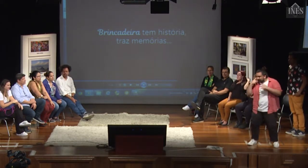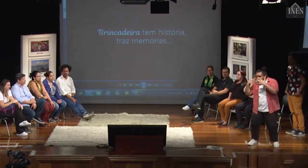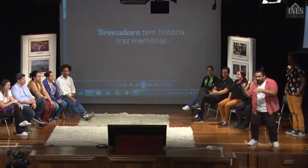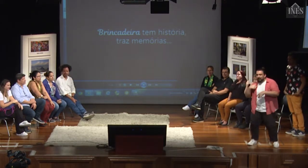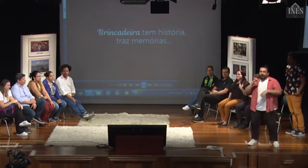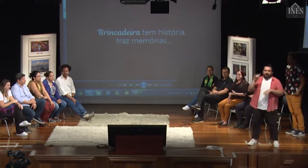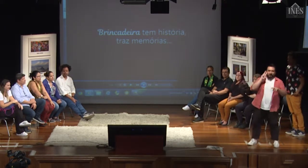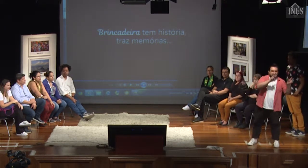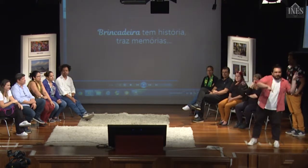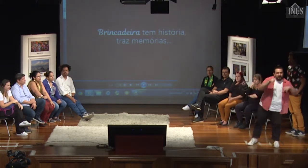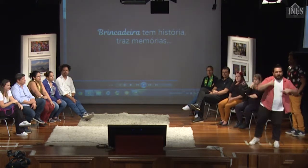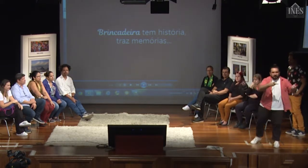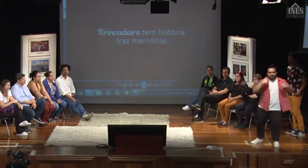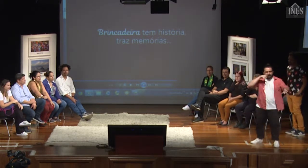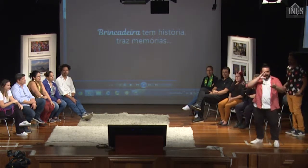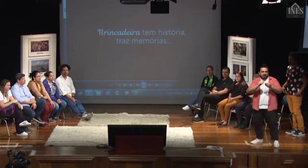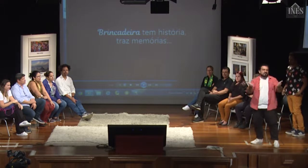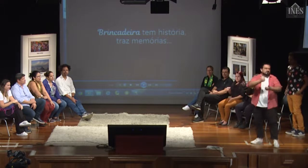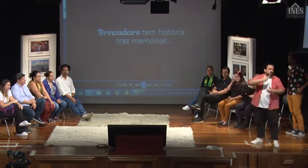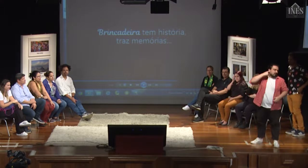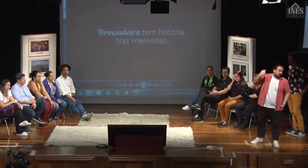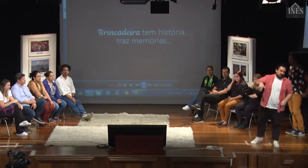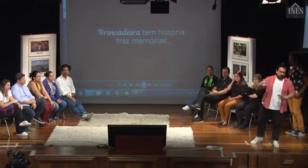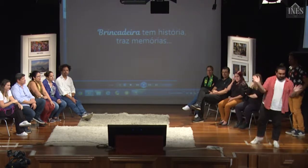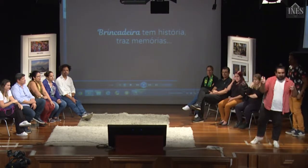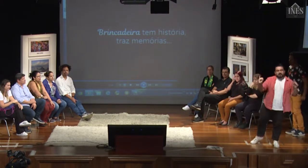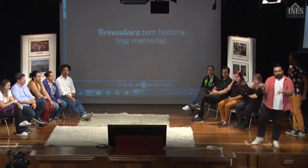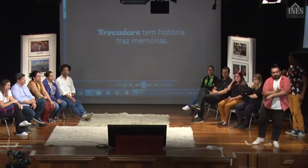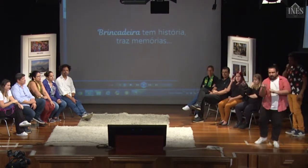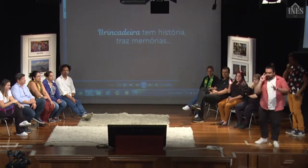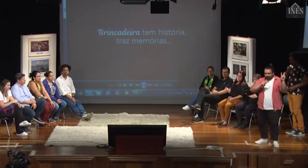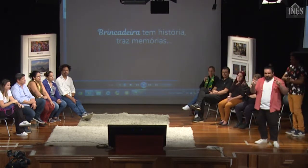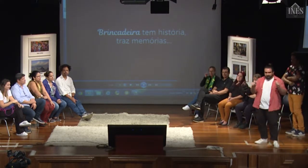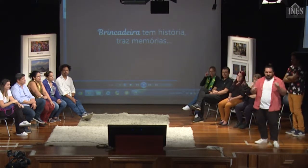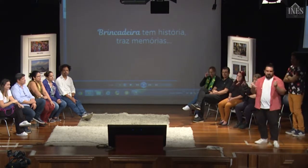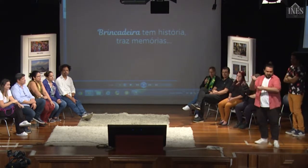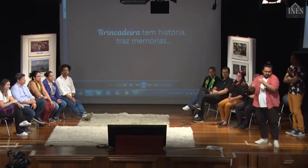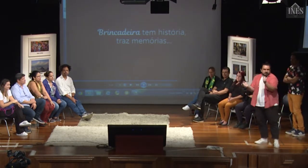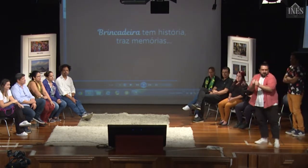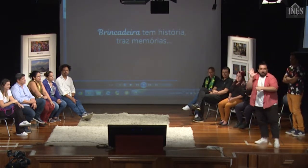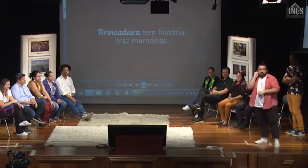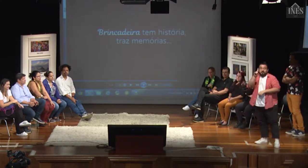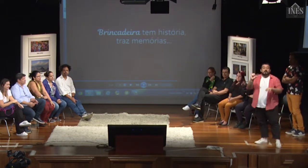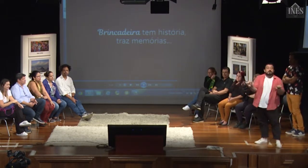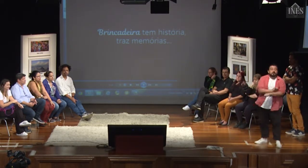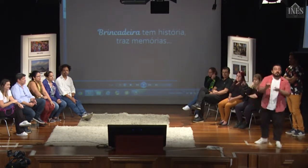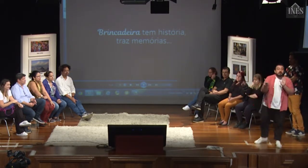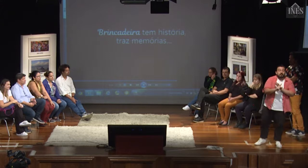usar a visualidade, prestar atenção, perceber, pegar coisas que você não pega com a audição, enfim. Isso